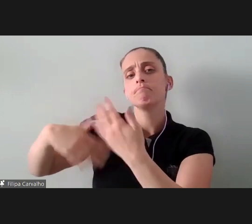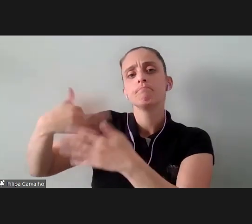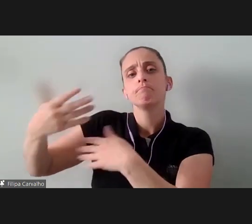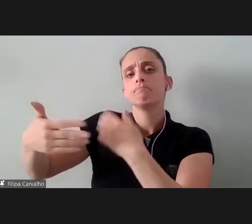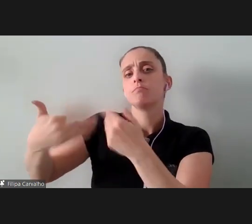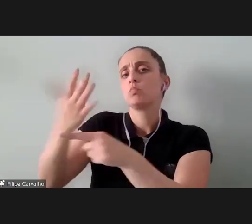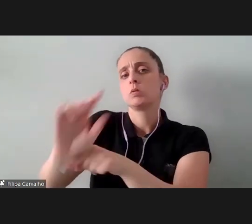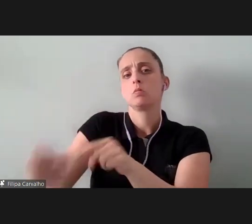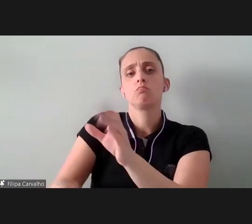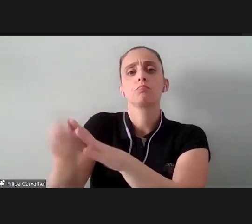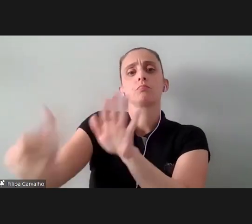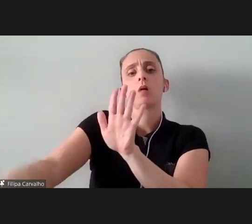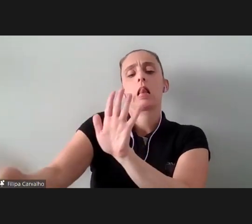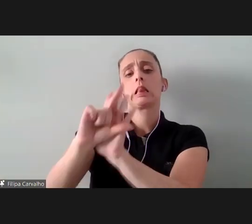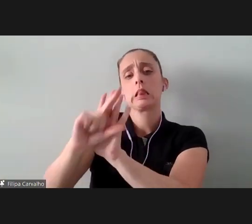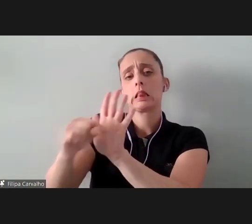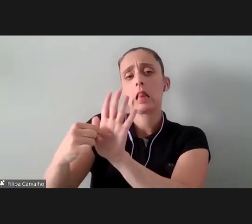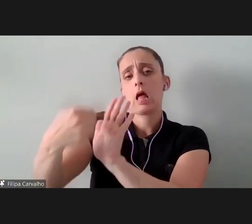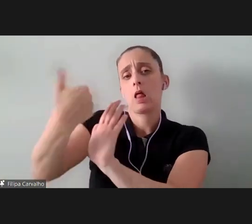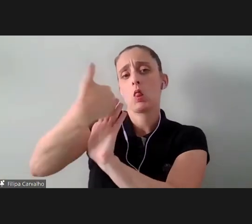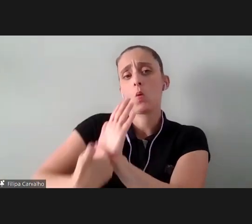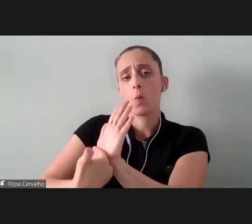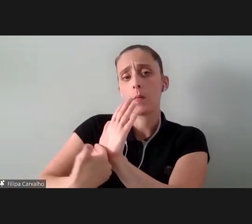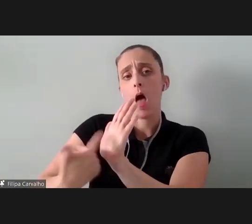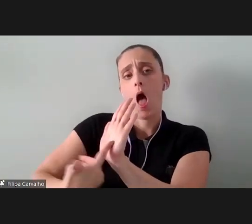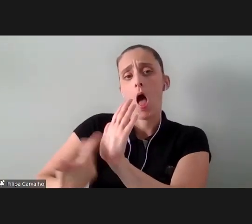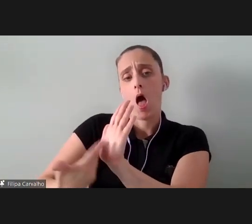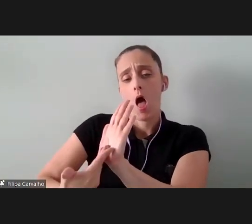decreto presidencial, um documento, um instrumento